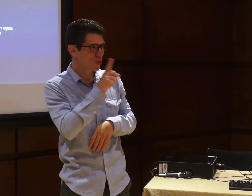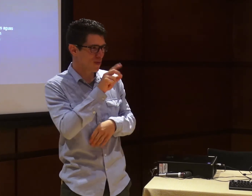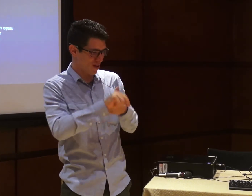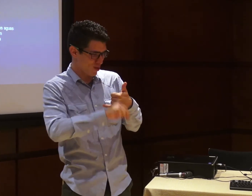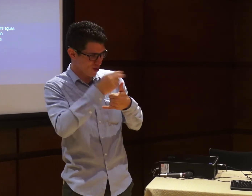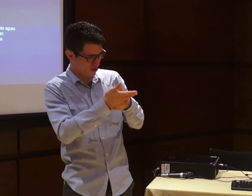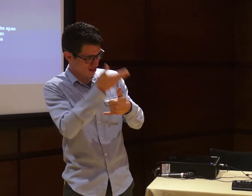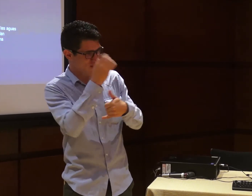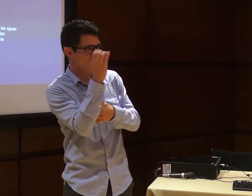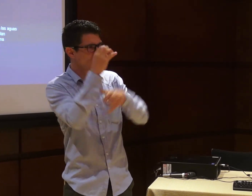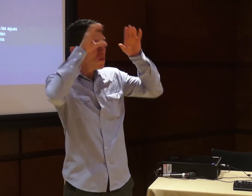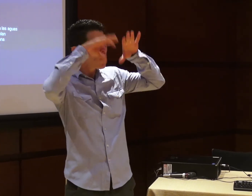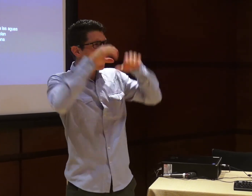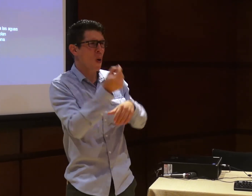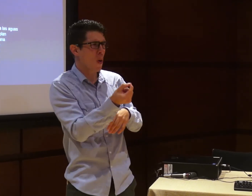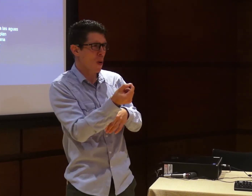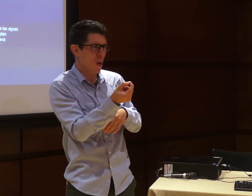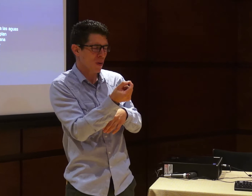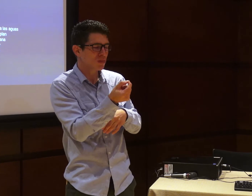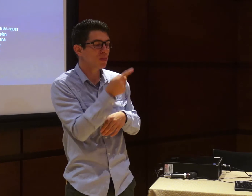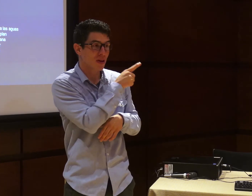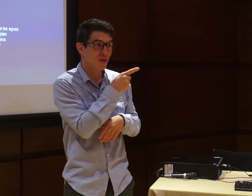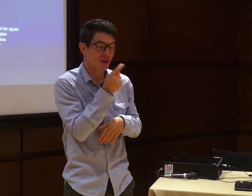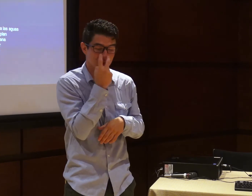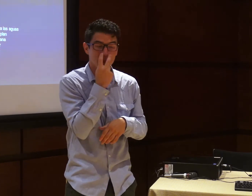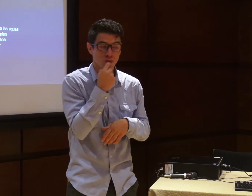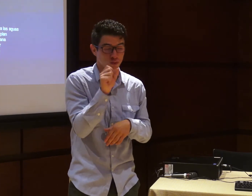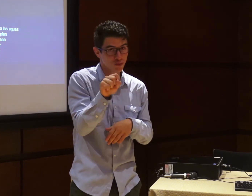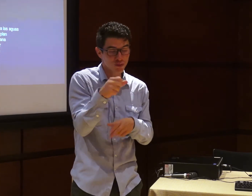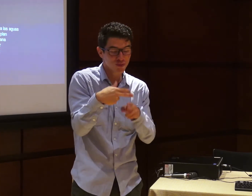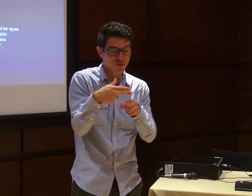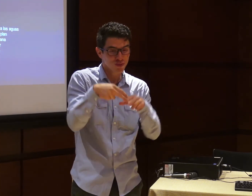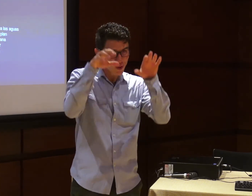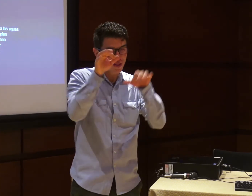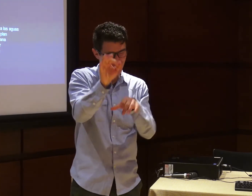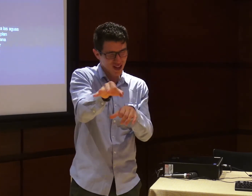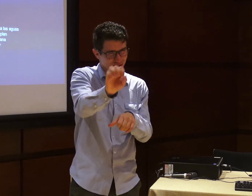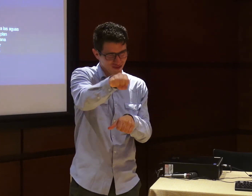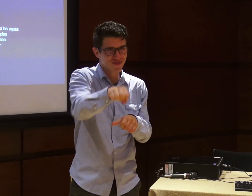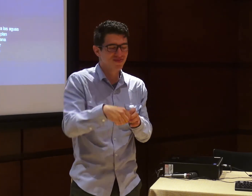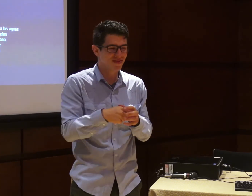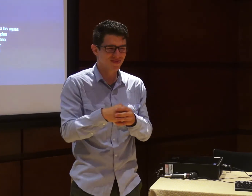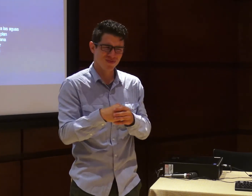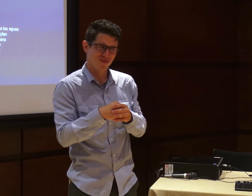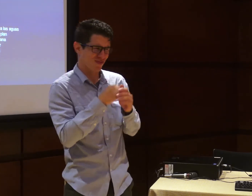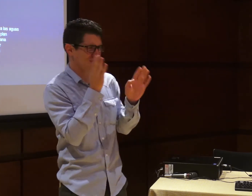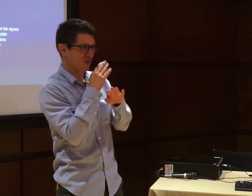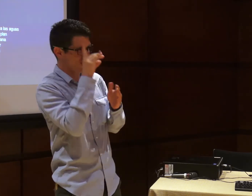inspiraba. Él predecía cosas, por ser una persona ciega, predecía cosas, como